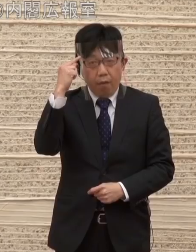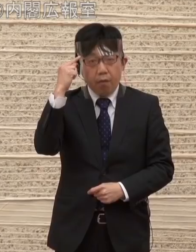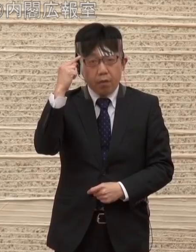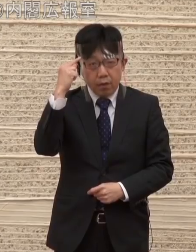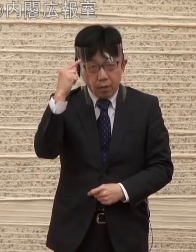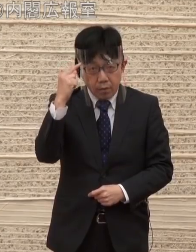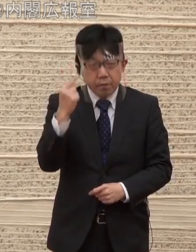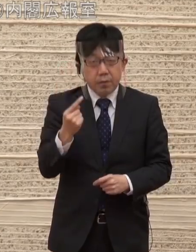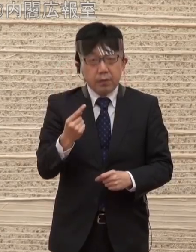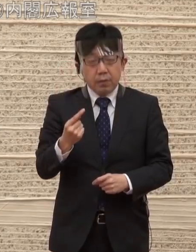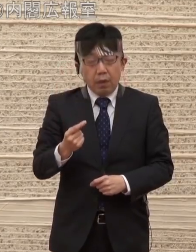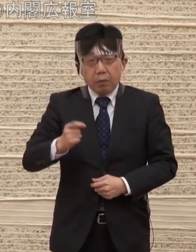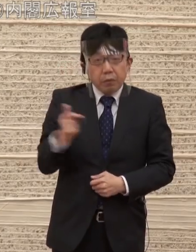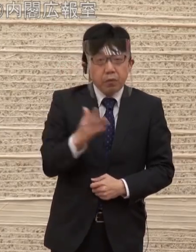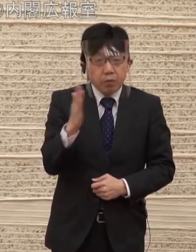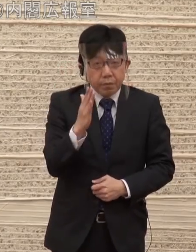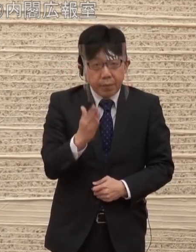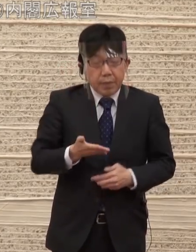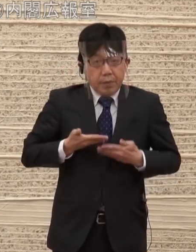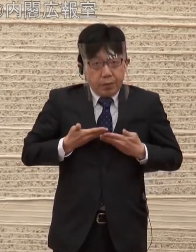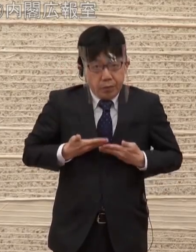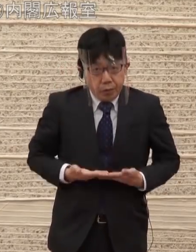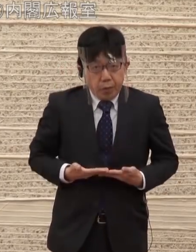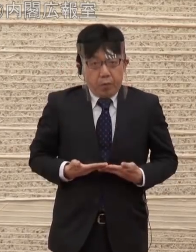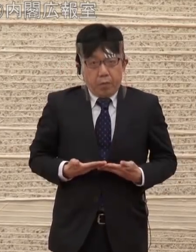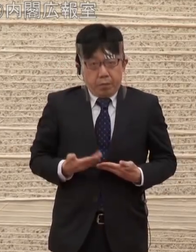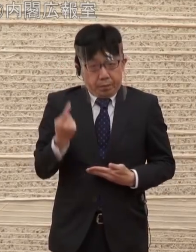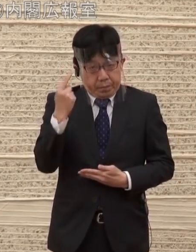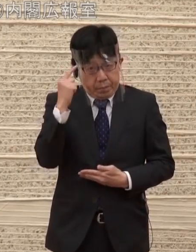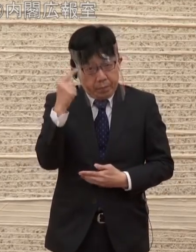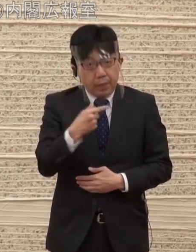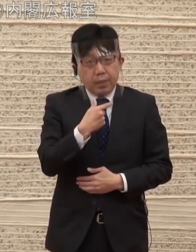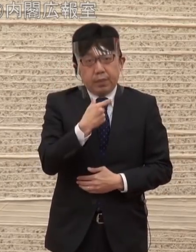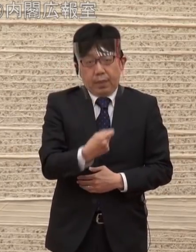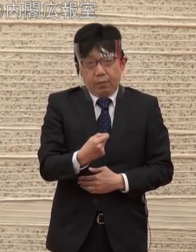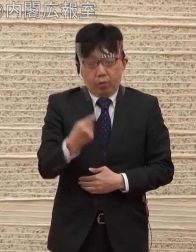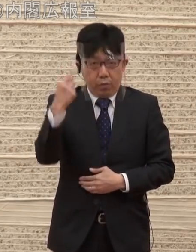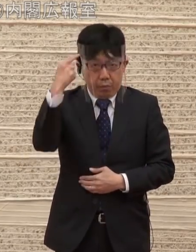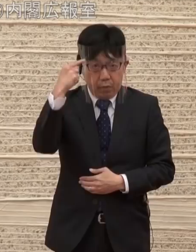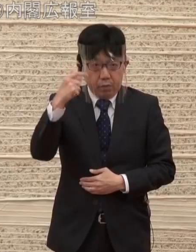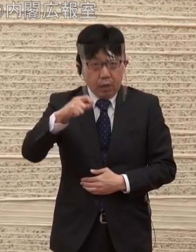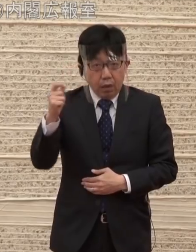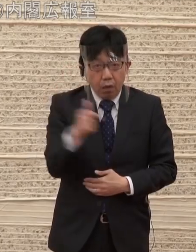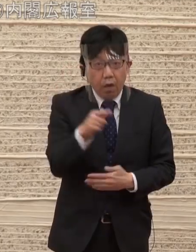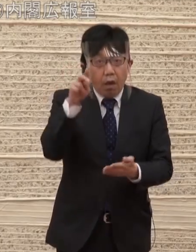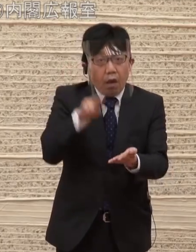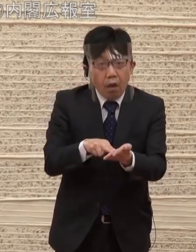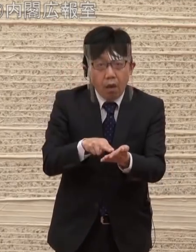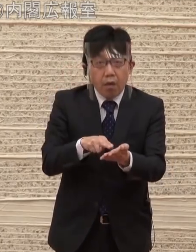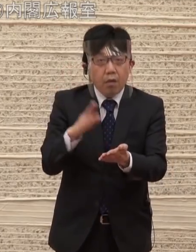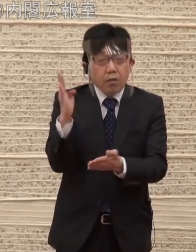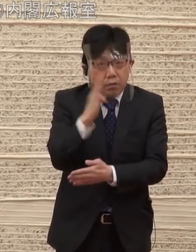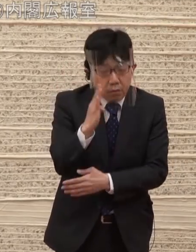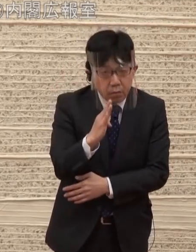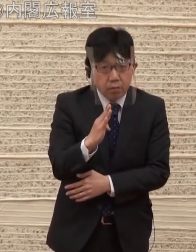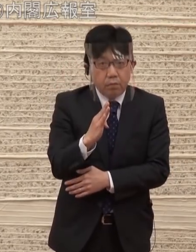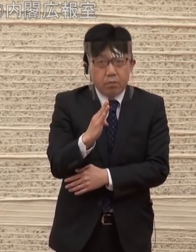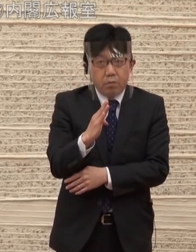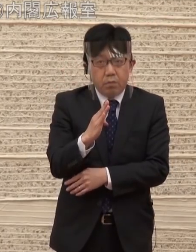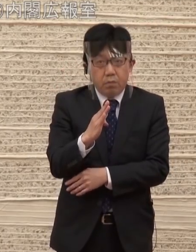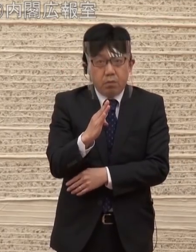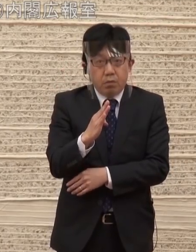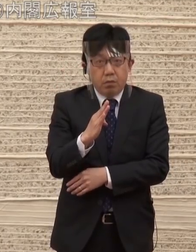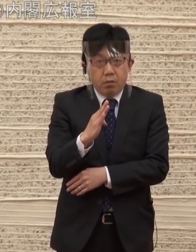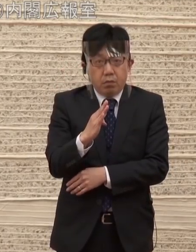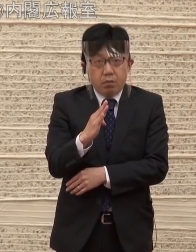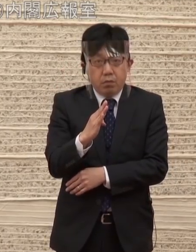慎重に検討していきたいと思います拙速はさせなければ